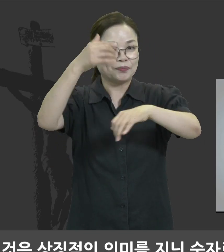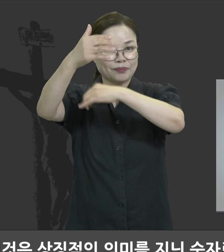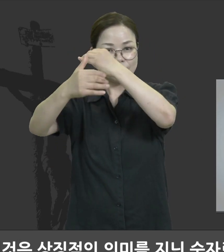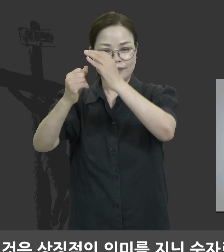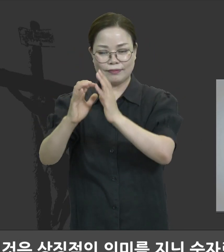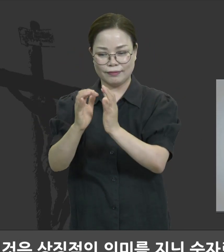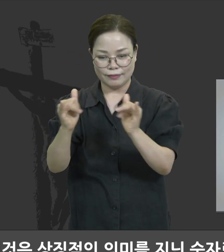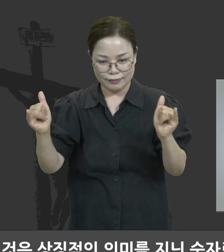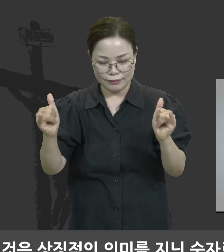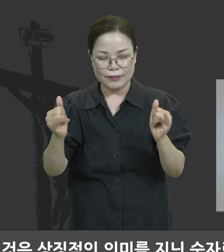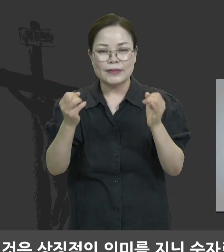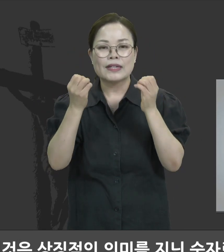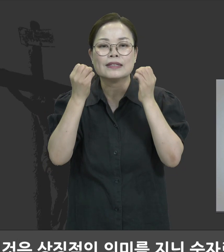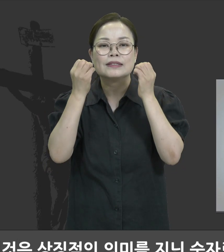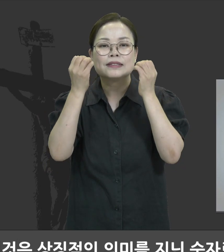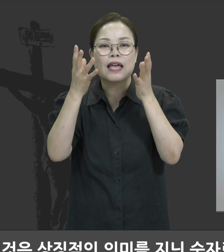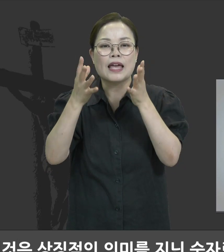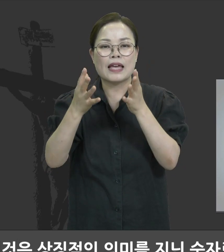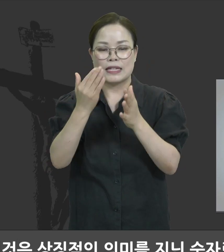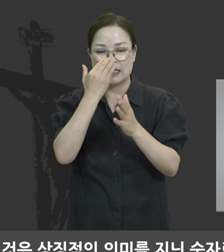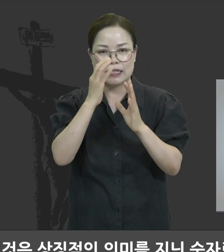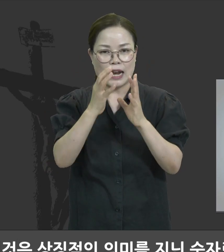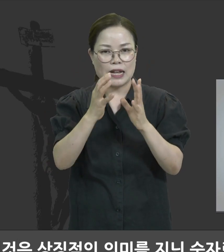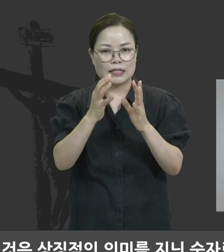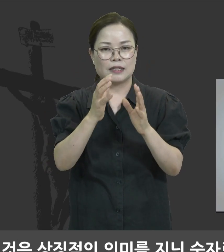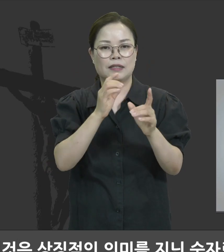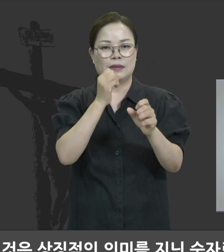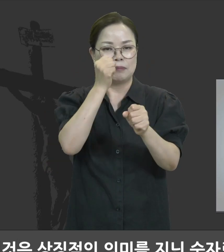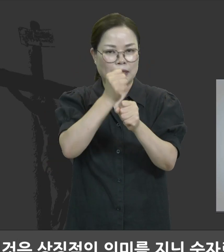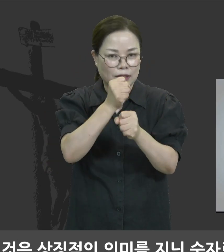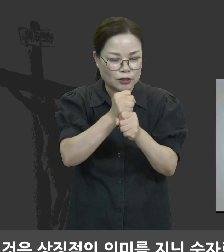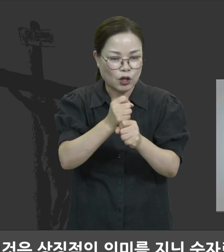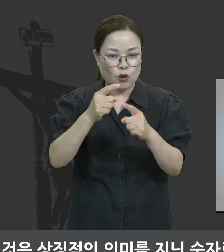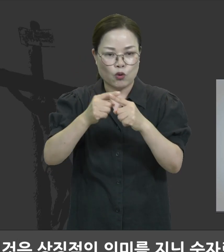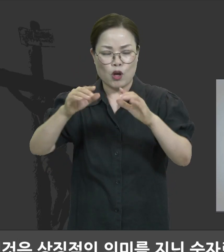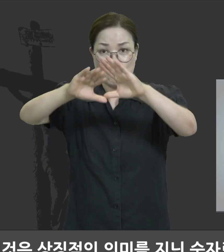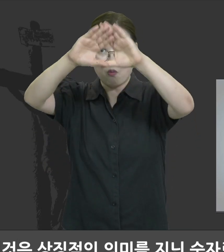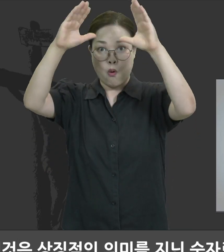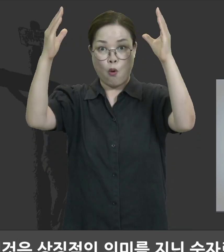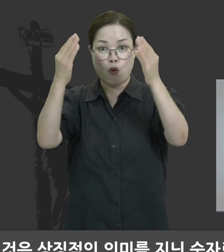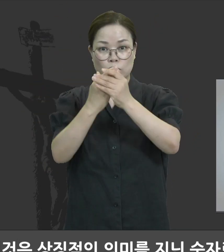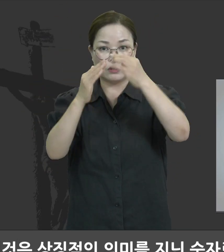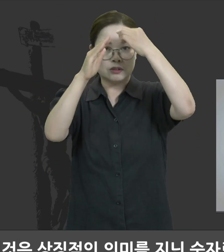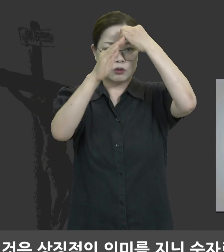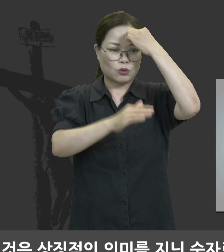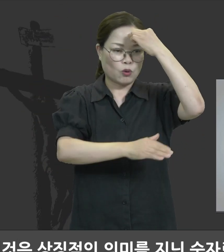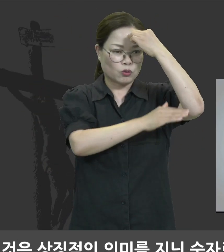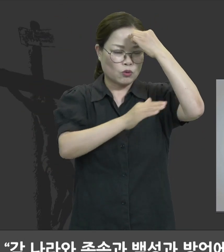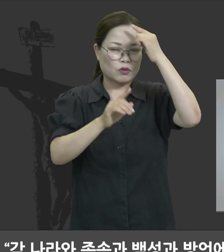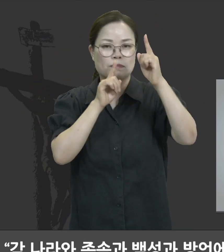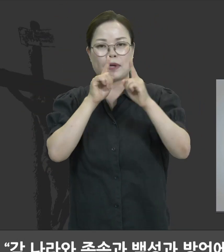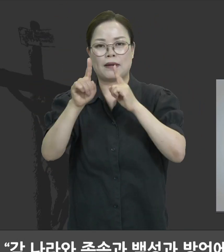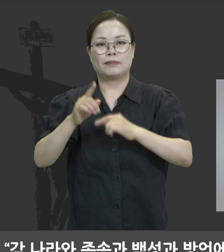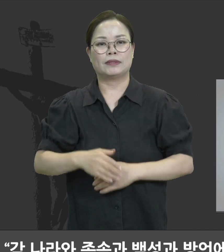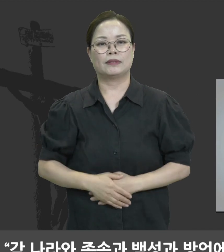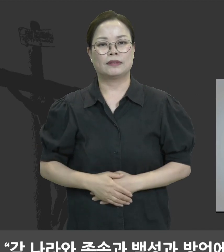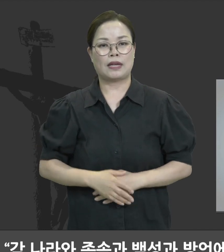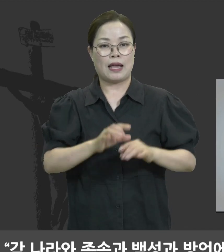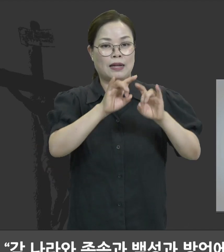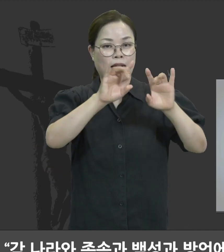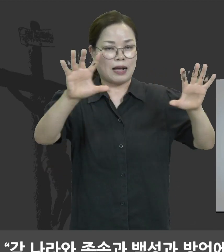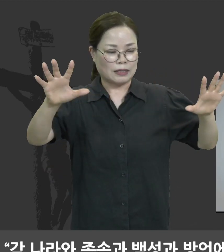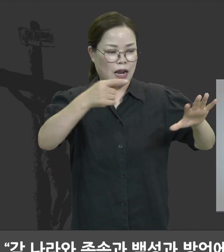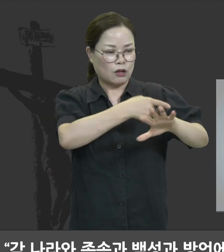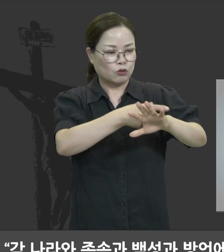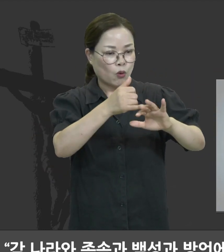하나님의 백성들, 즉 새 이스라엘로 지칭되는 교회의 모든 성도들을 가리킵니다. 각